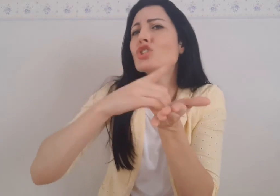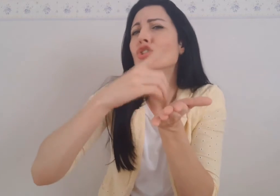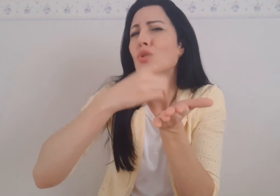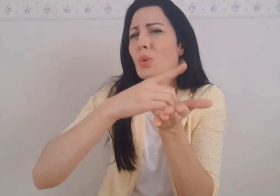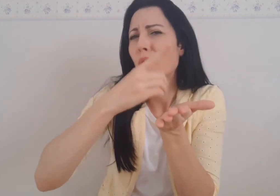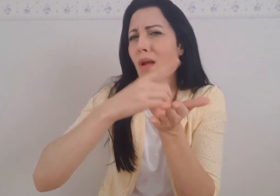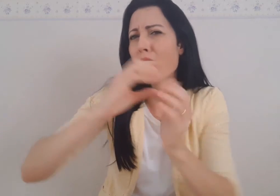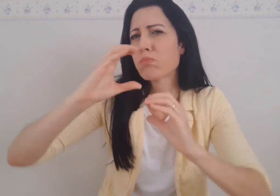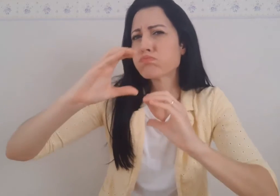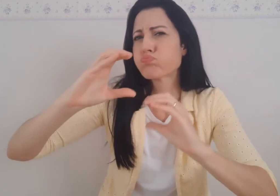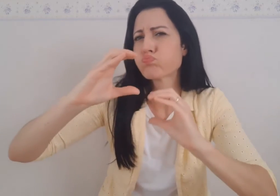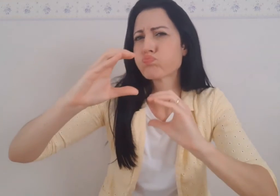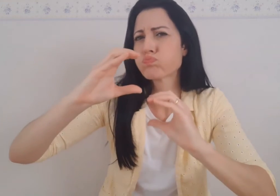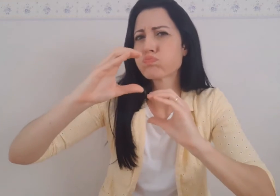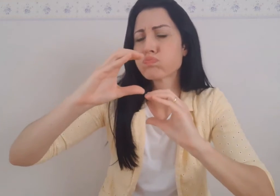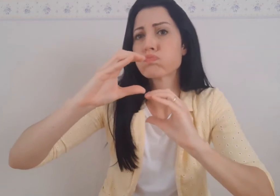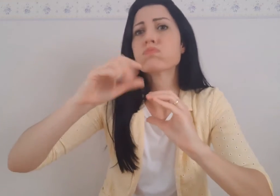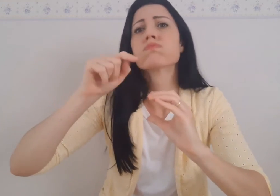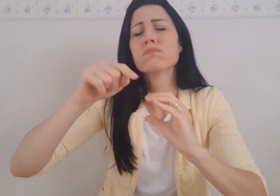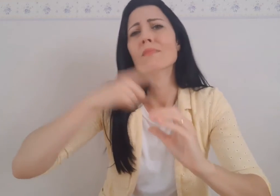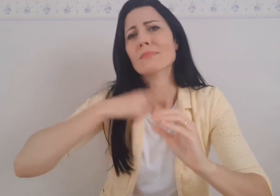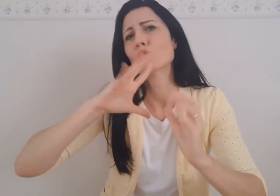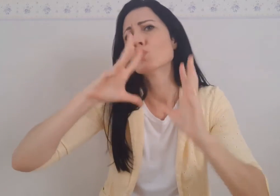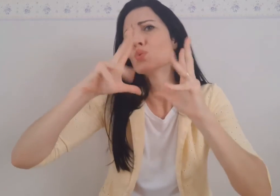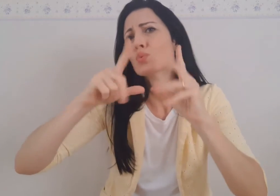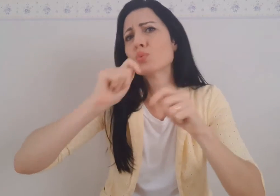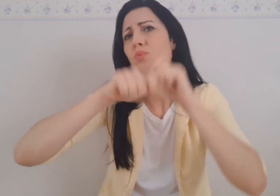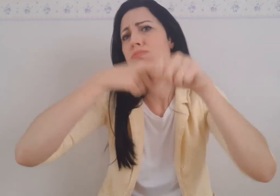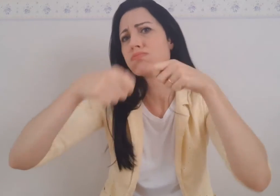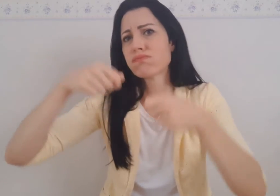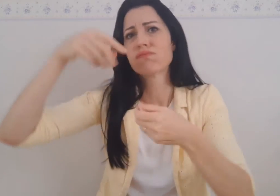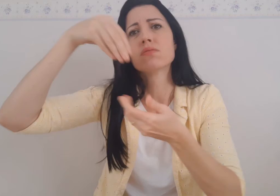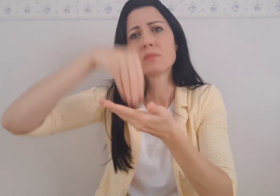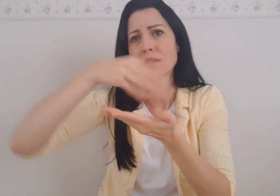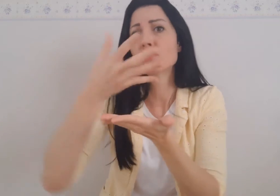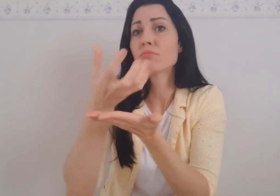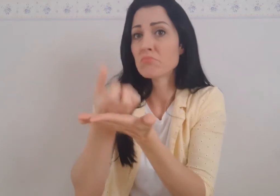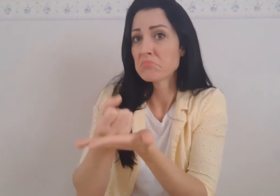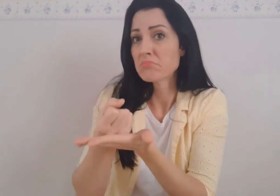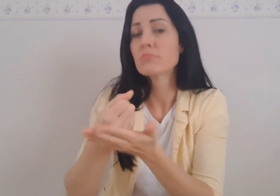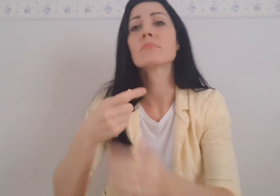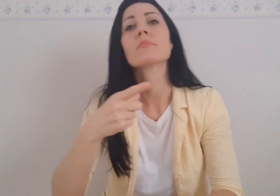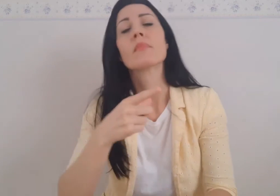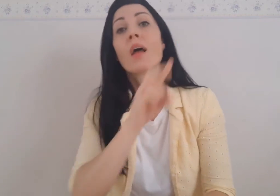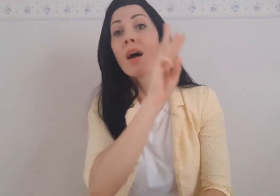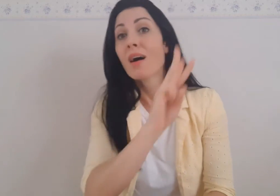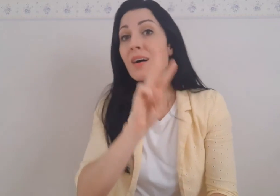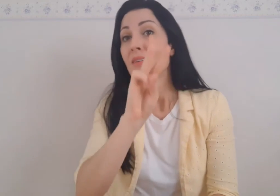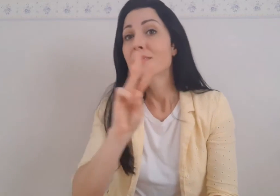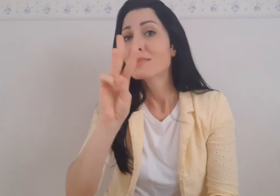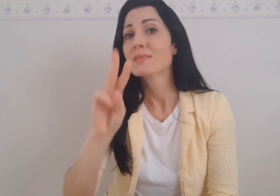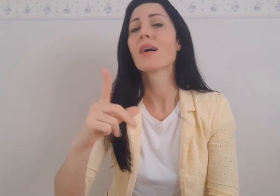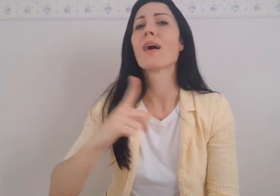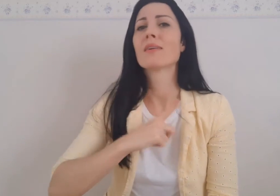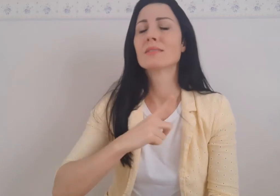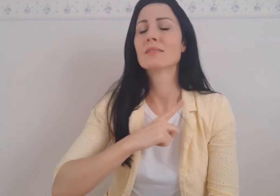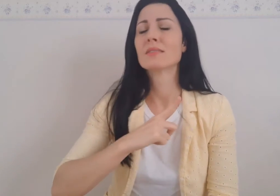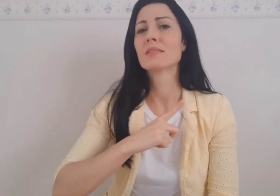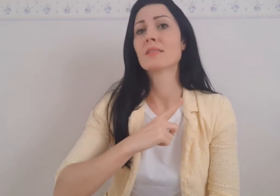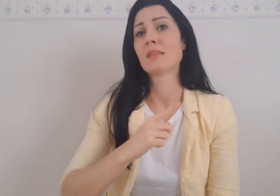Esse dicionário, que na verdade são dois, é uma enciclopédia que tem vários sinais contidos. Tem